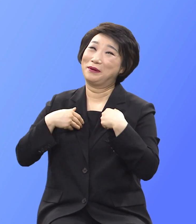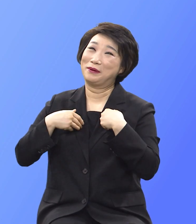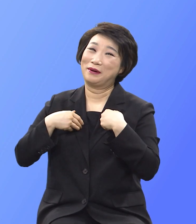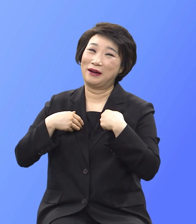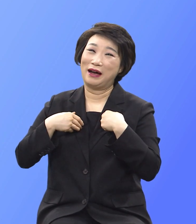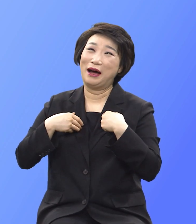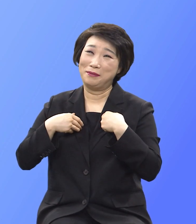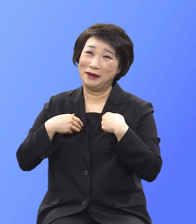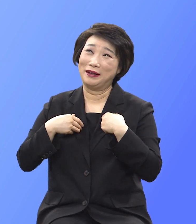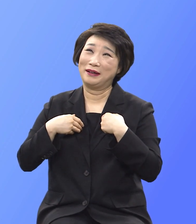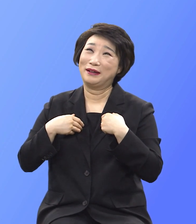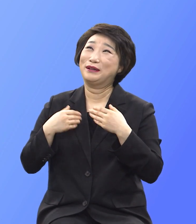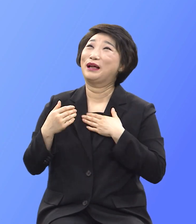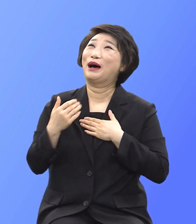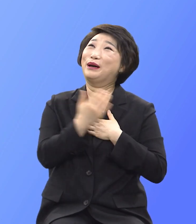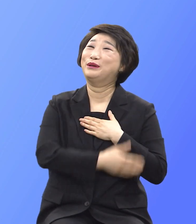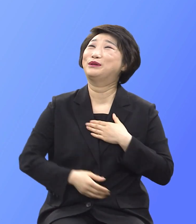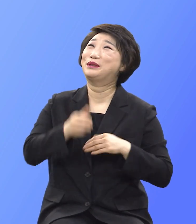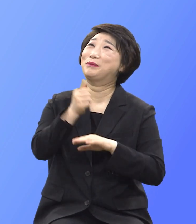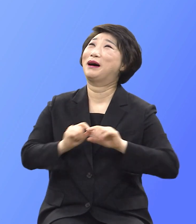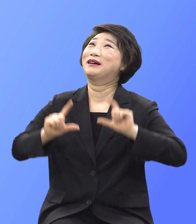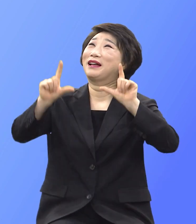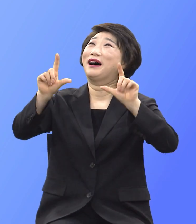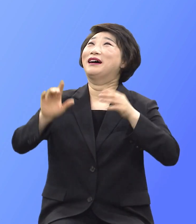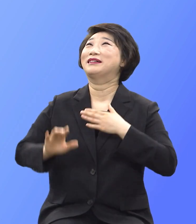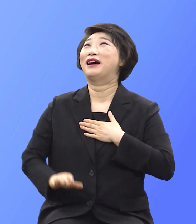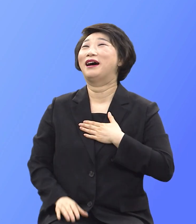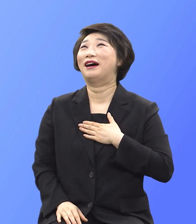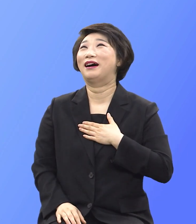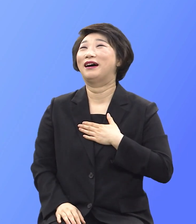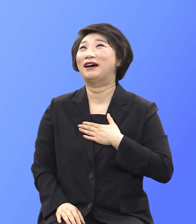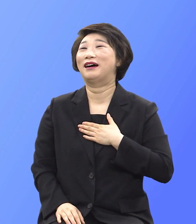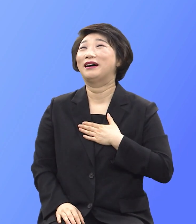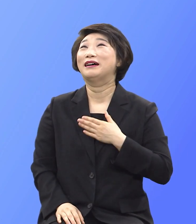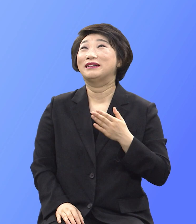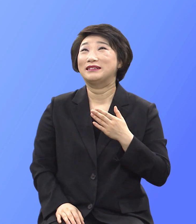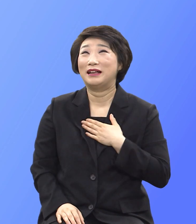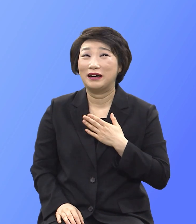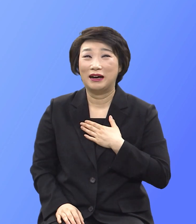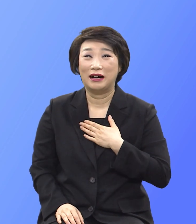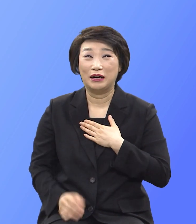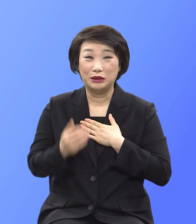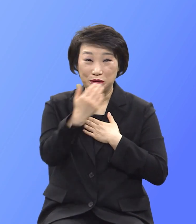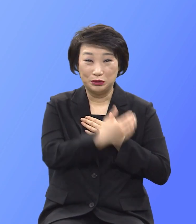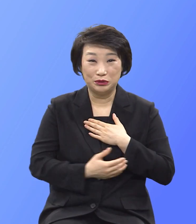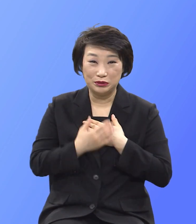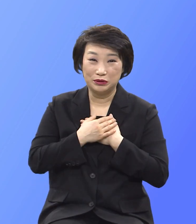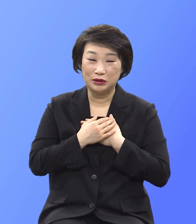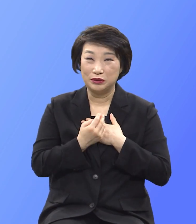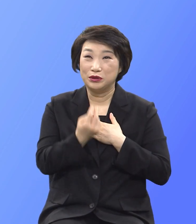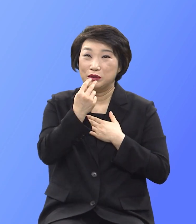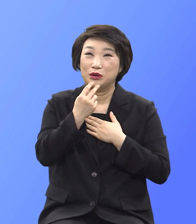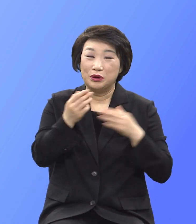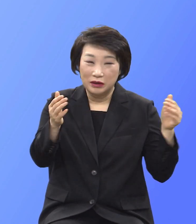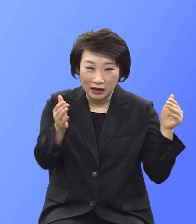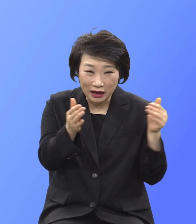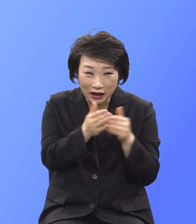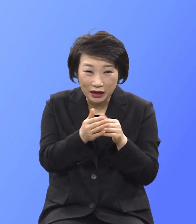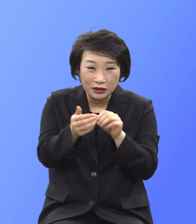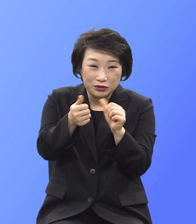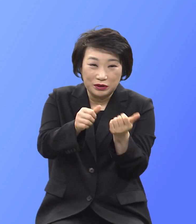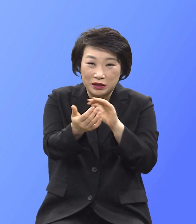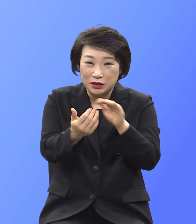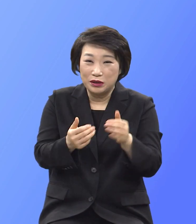나의 육신의 최후의 마지막 날, 내가 육신이 수명을 다해서 죽기